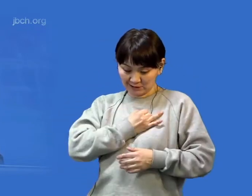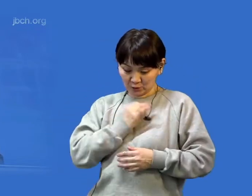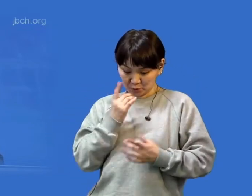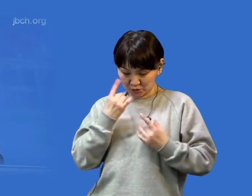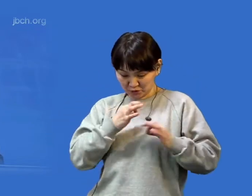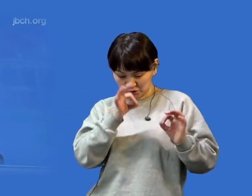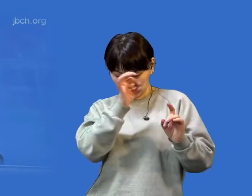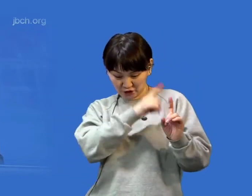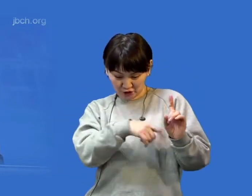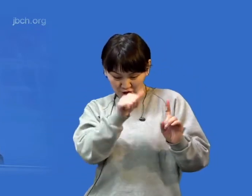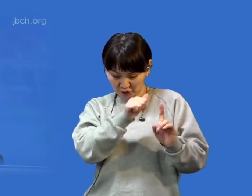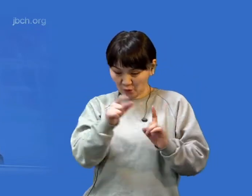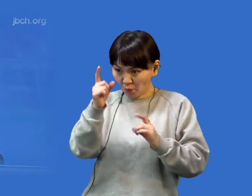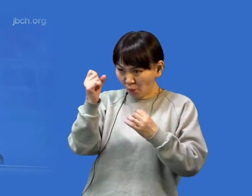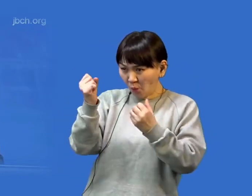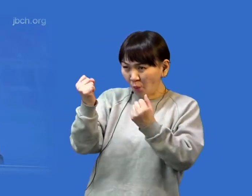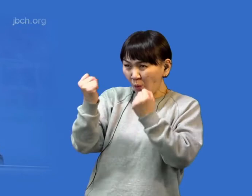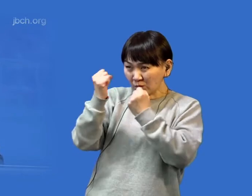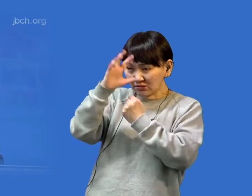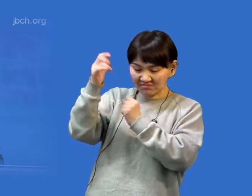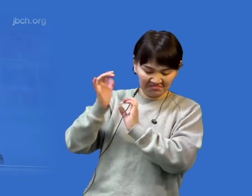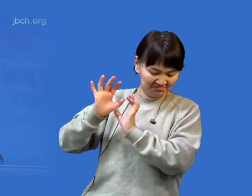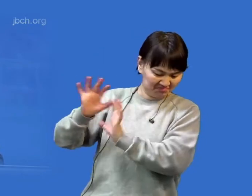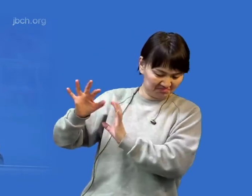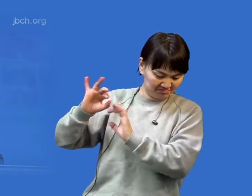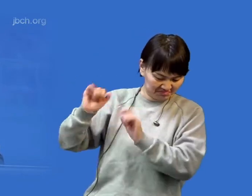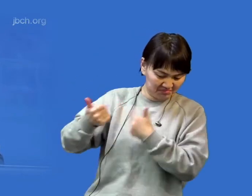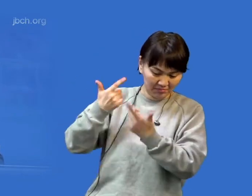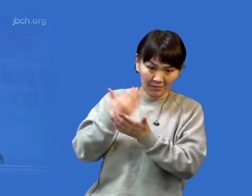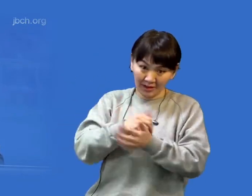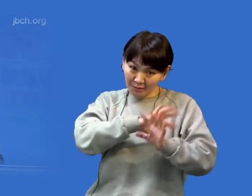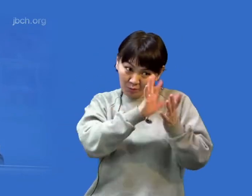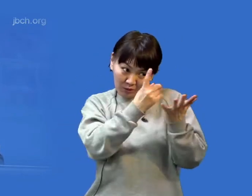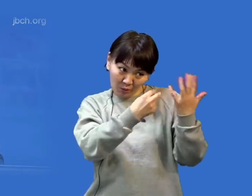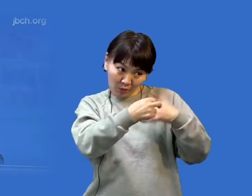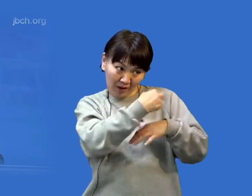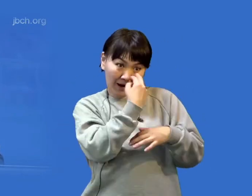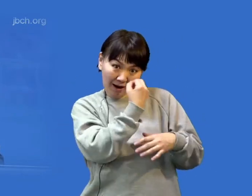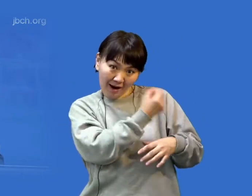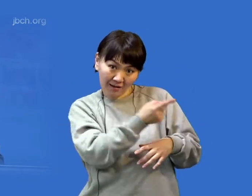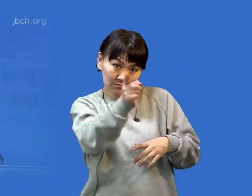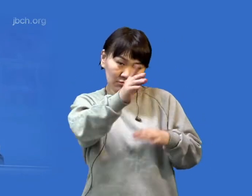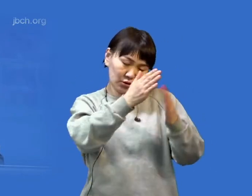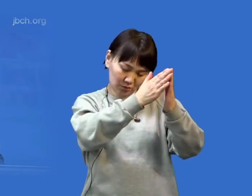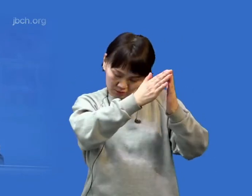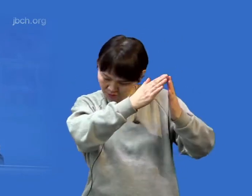чи хүчийг нь өгөөсгдөг. Чи тэднээс хол бай.